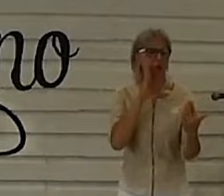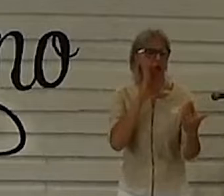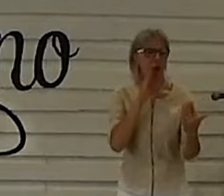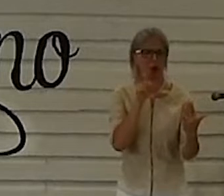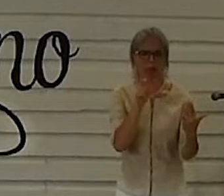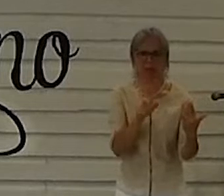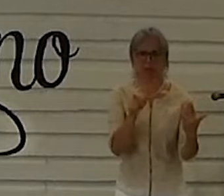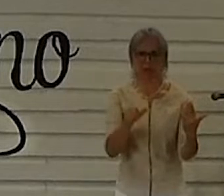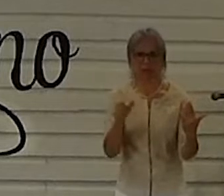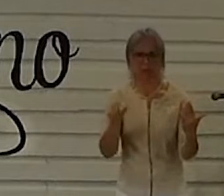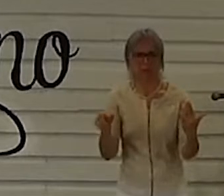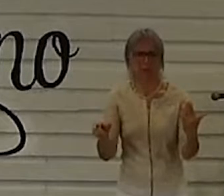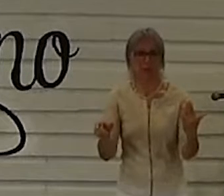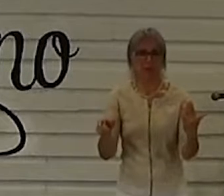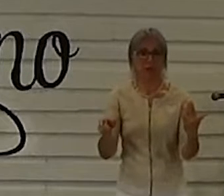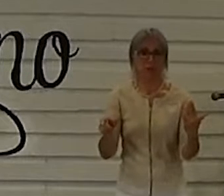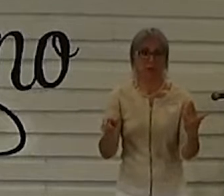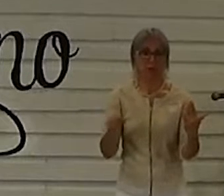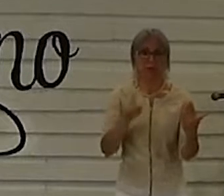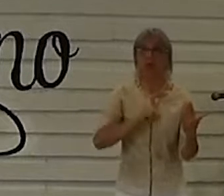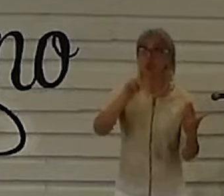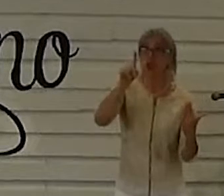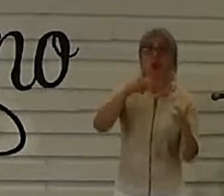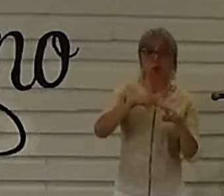crisi. Elia,